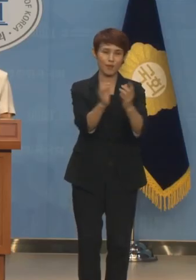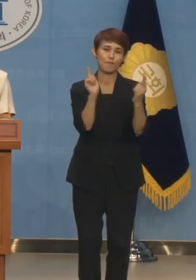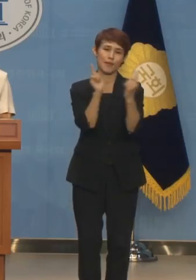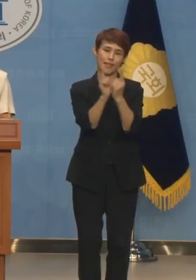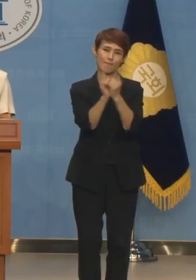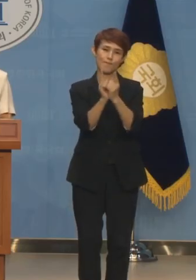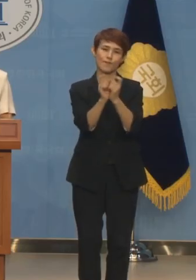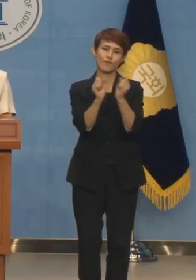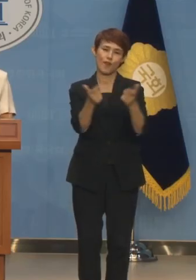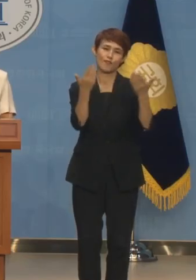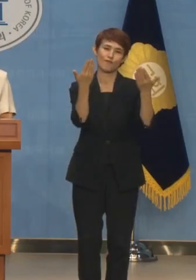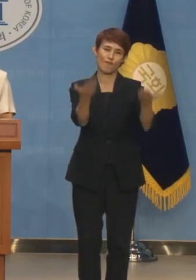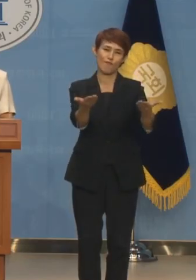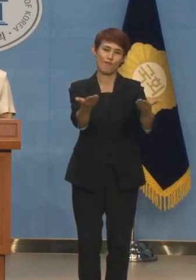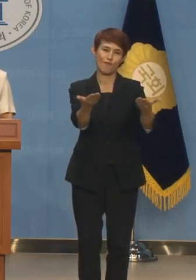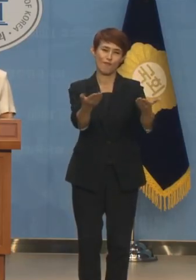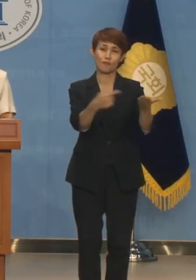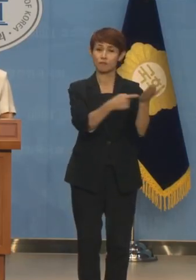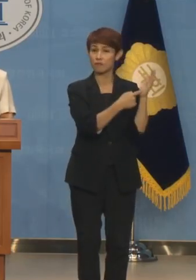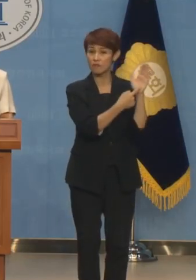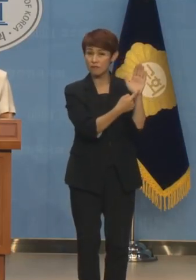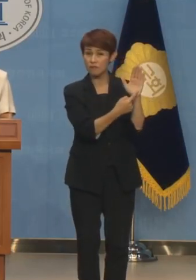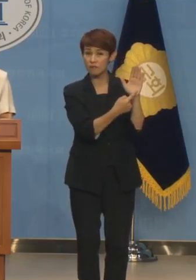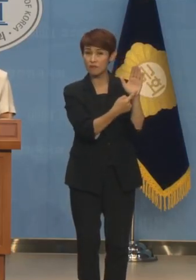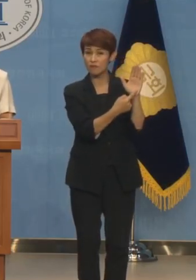장을 확대하겠다고 나섰습니다.